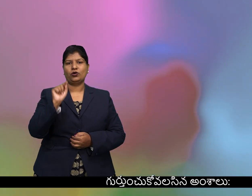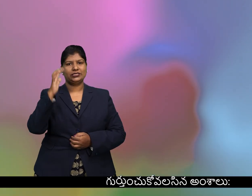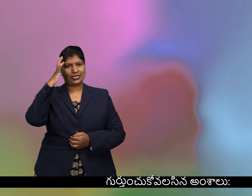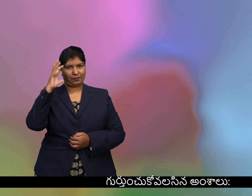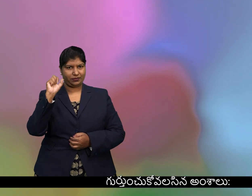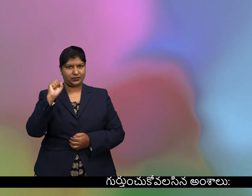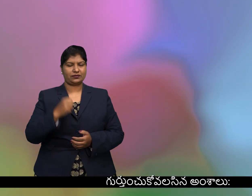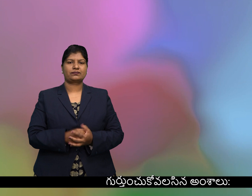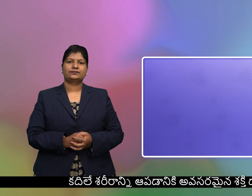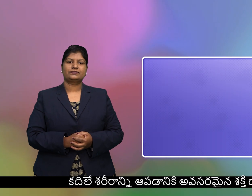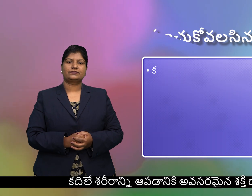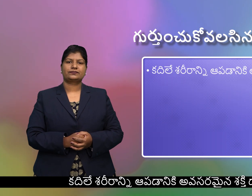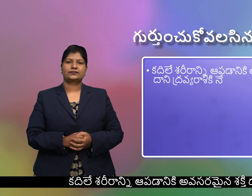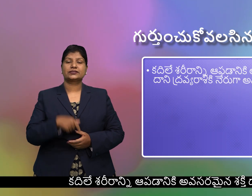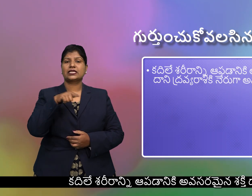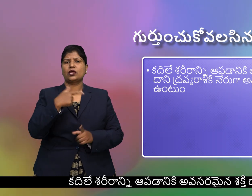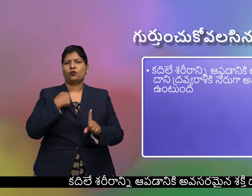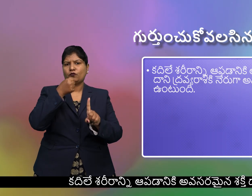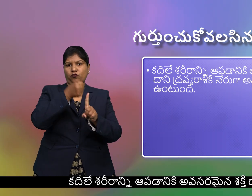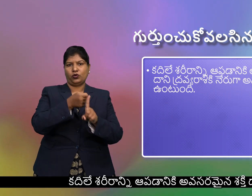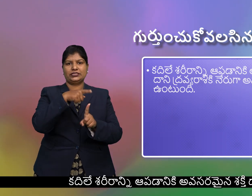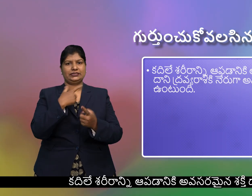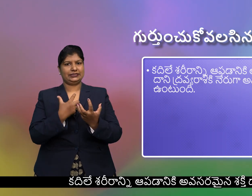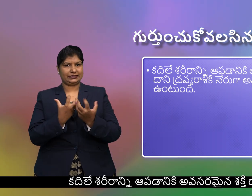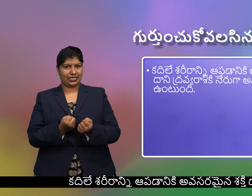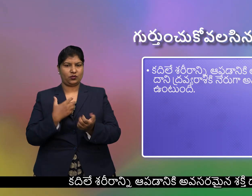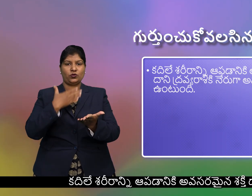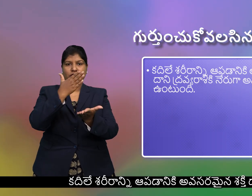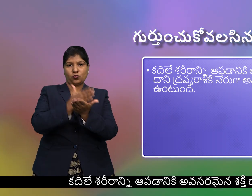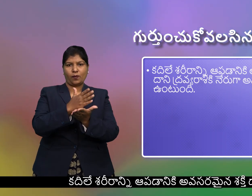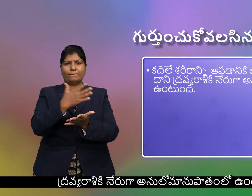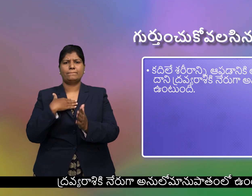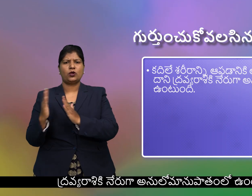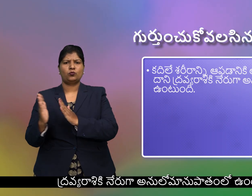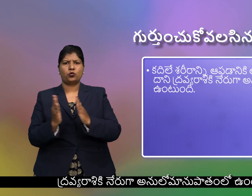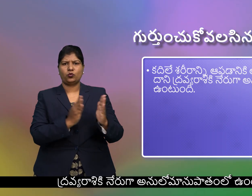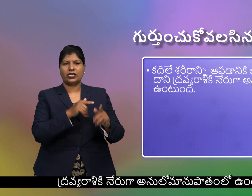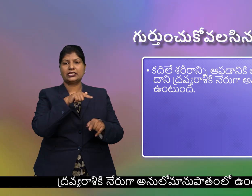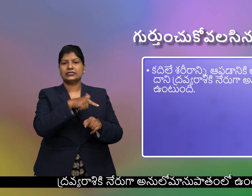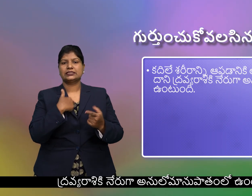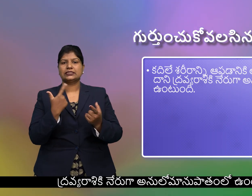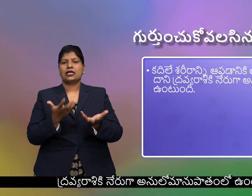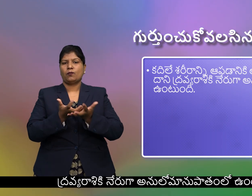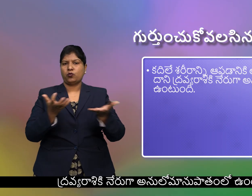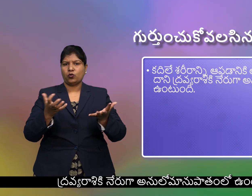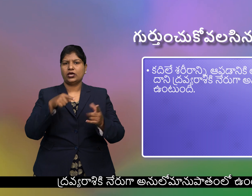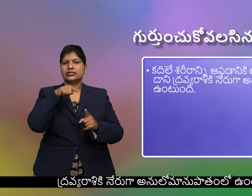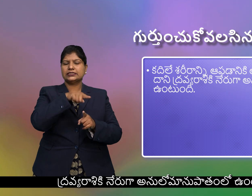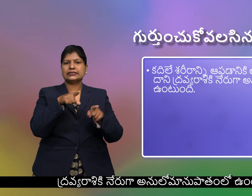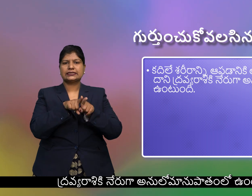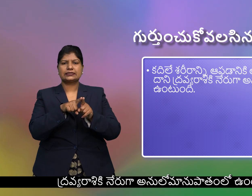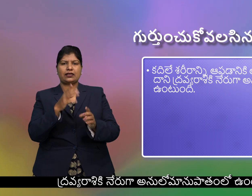గుర్తుంచుకోవలసిన అంశాలు: కదిలే శరీరాన్ని ఆపడానికి అవసరమైన శక్తి దాని ద్రవ్యరాశికి